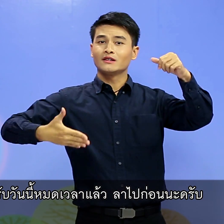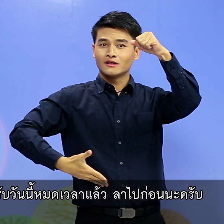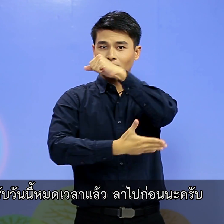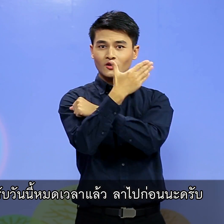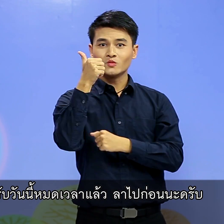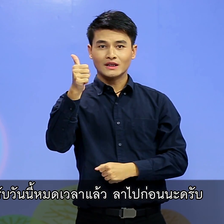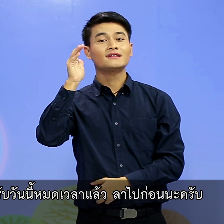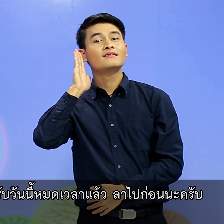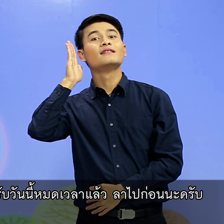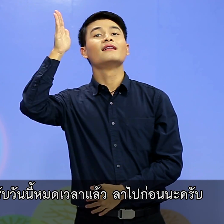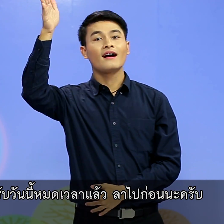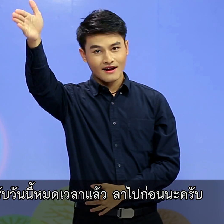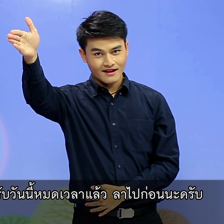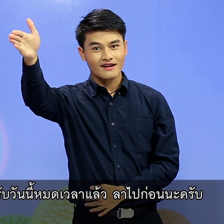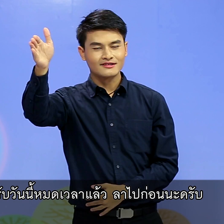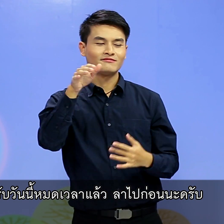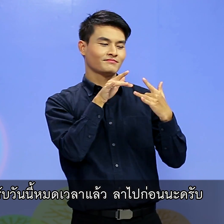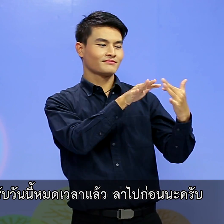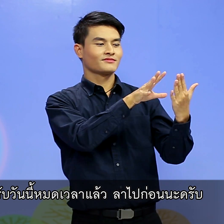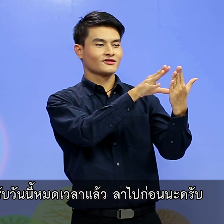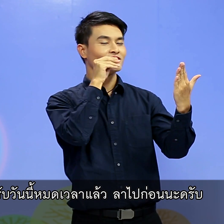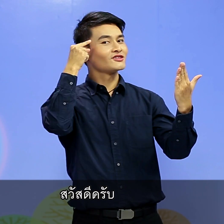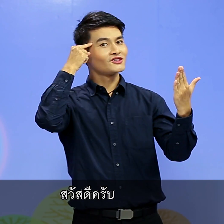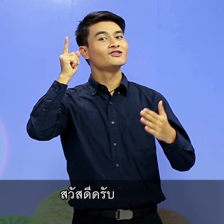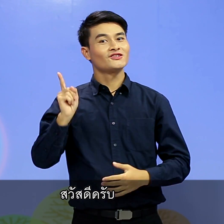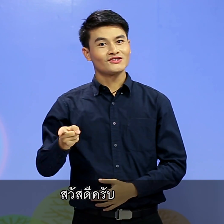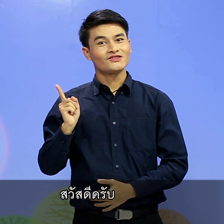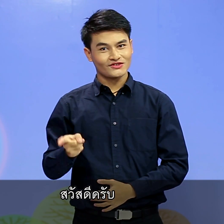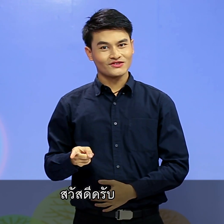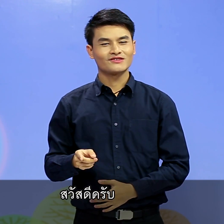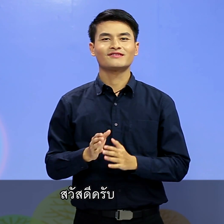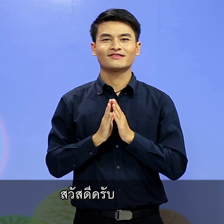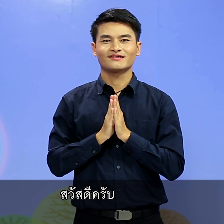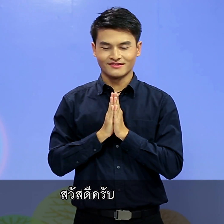าไปก่อนนะครับสวัสดีครับ